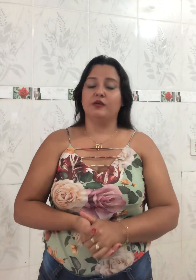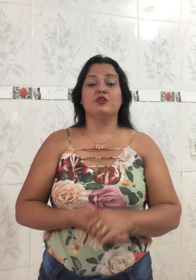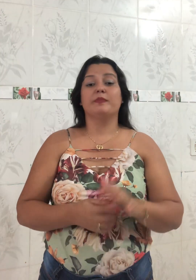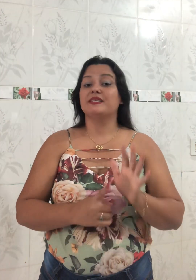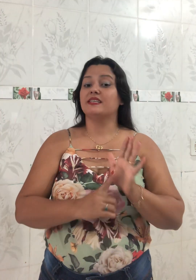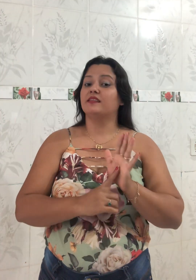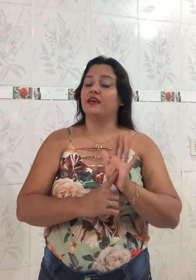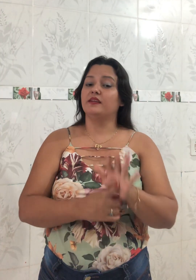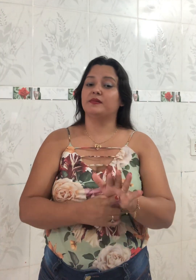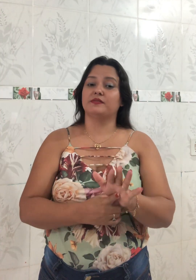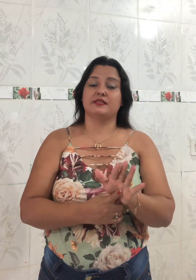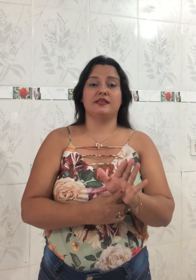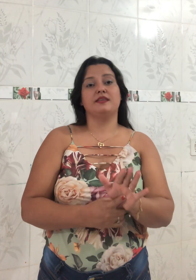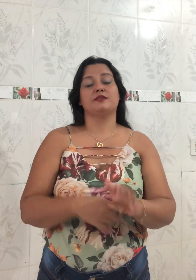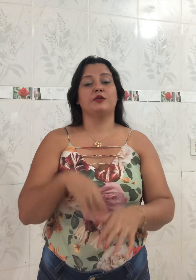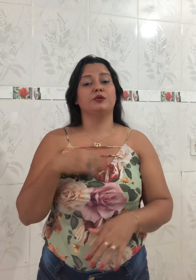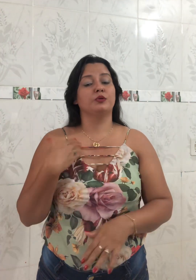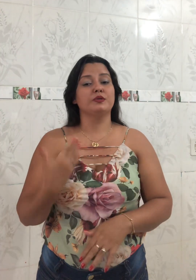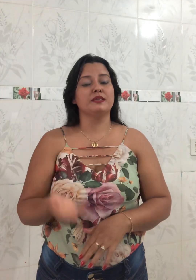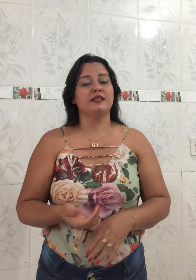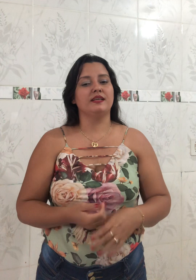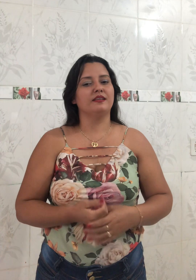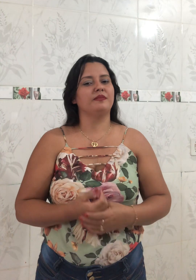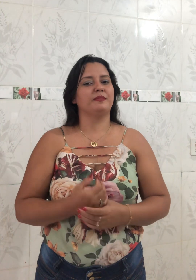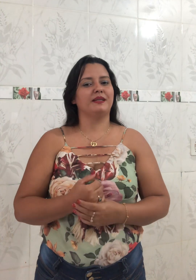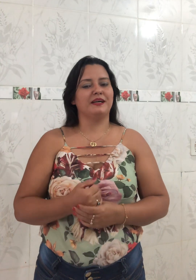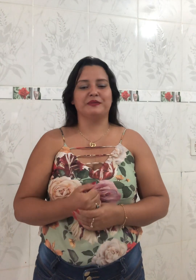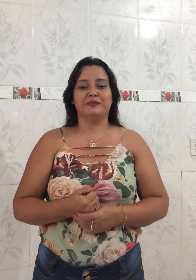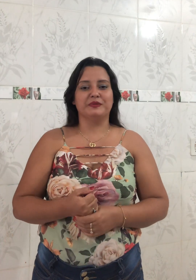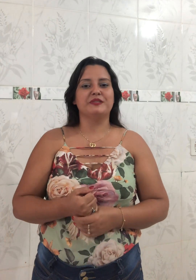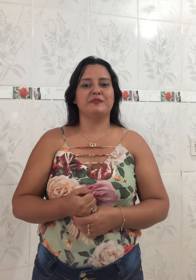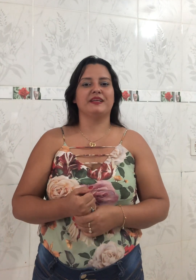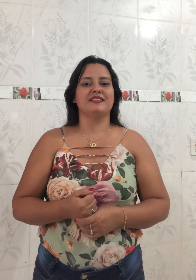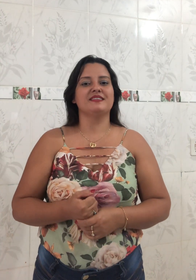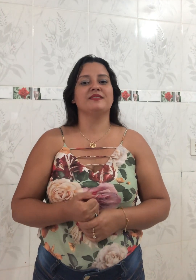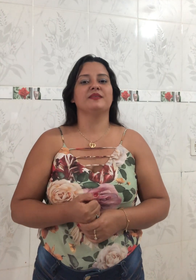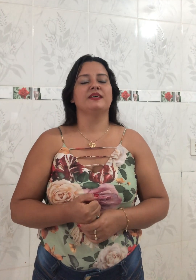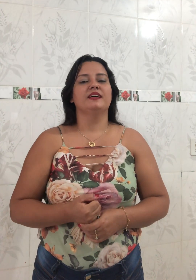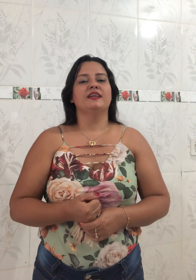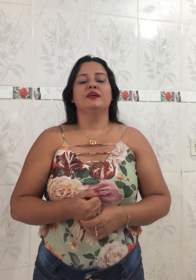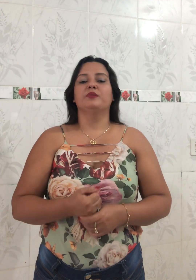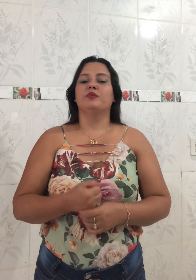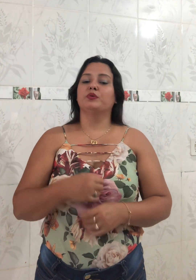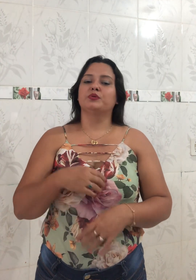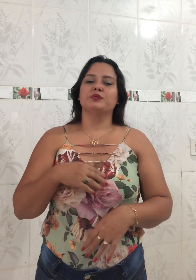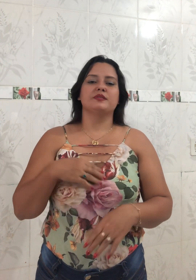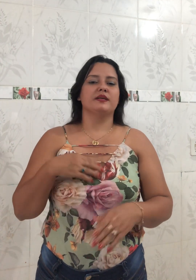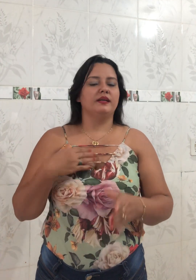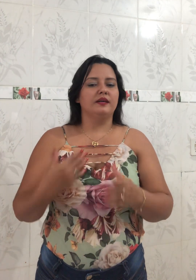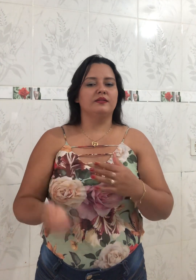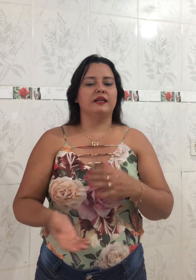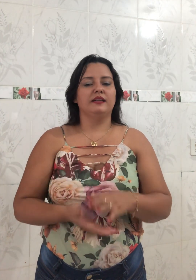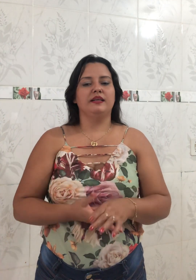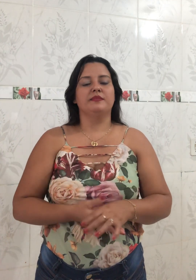já apresentei ele para vocês, só que eu trouxe ele aqui também para dar uma outra explicação, um outro segredo da